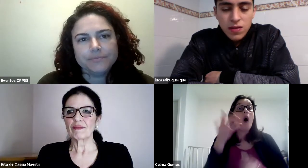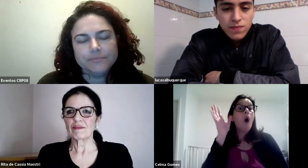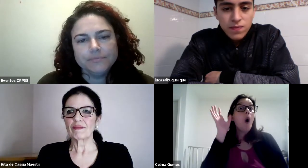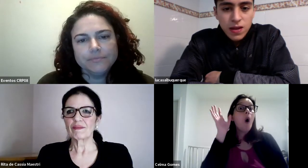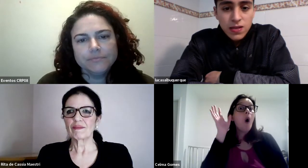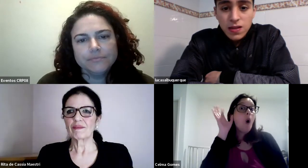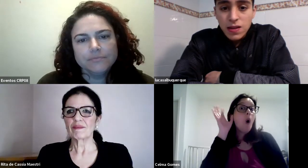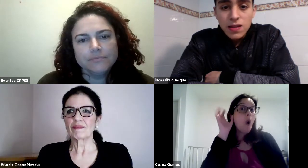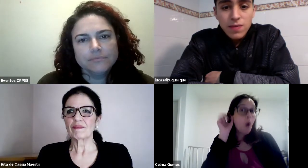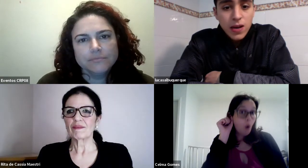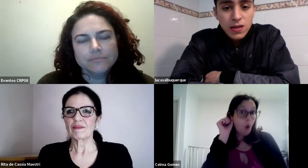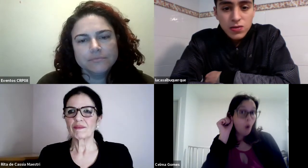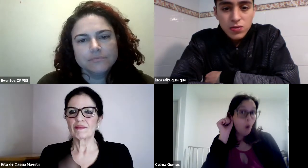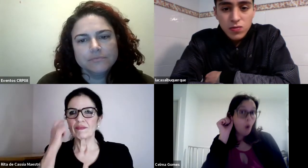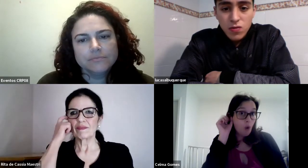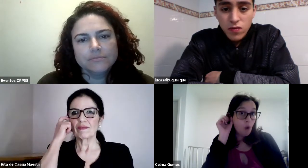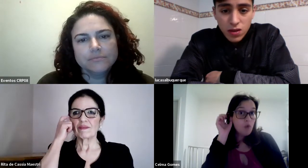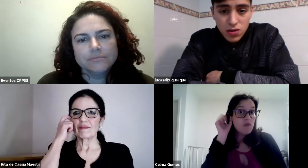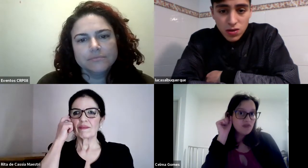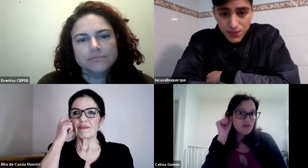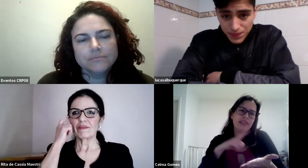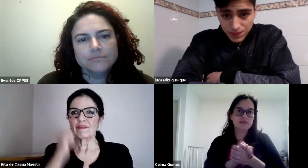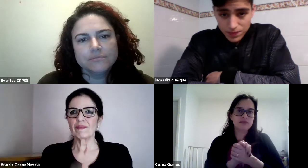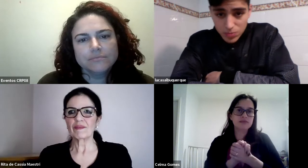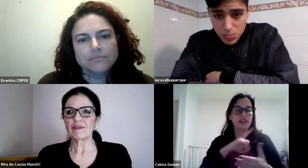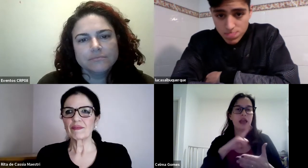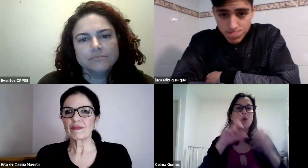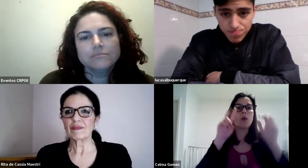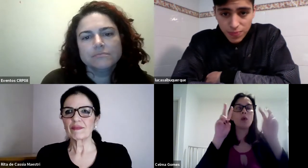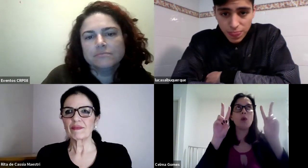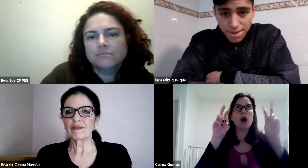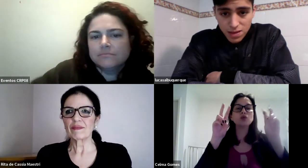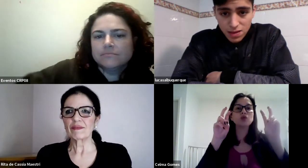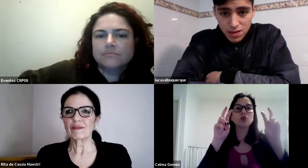então ele se atenta para isso. O ouvinte